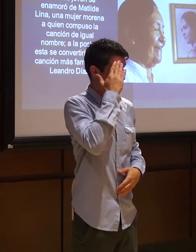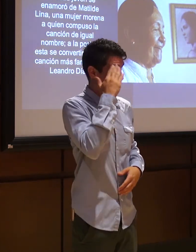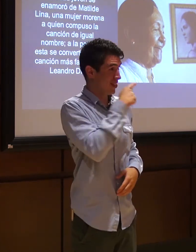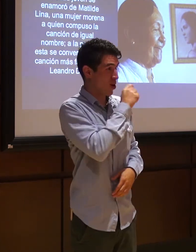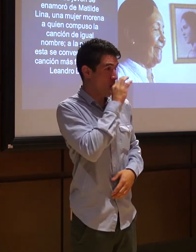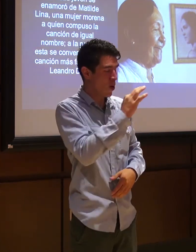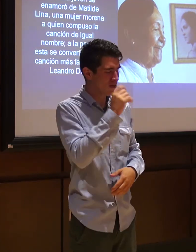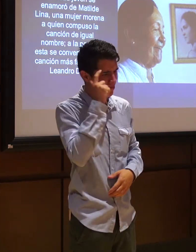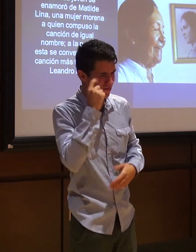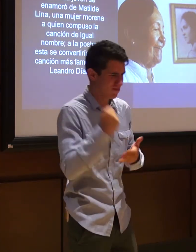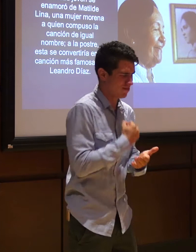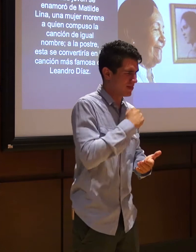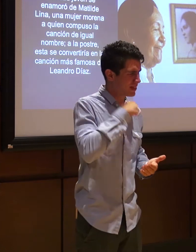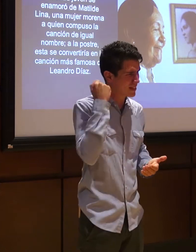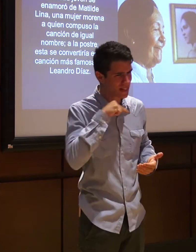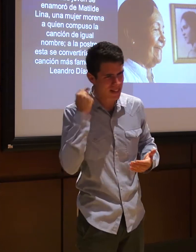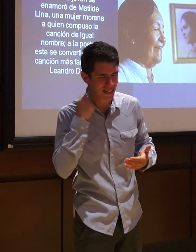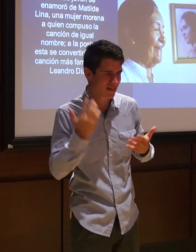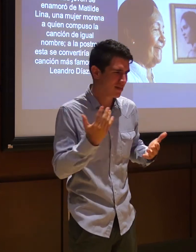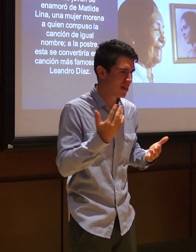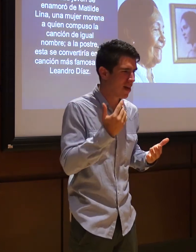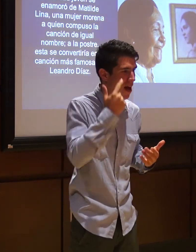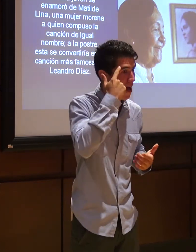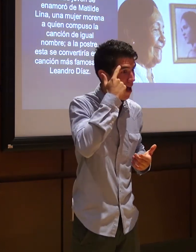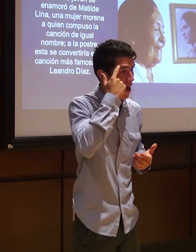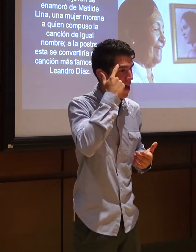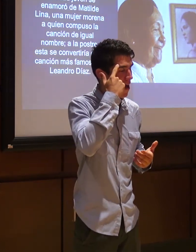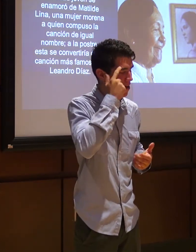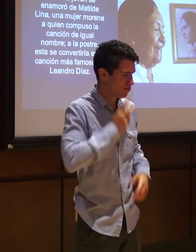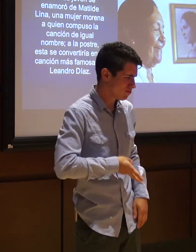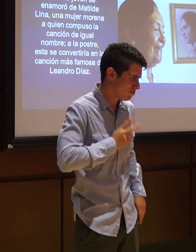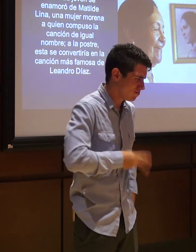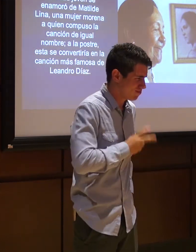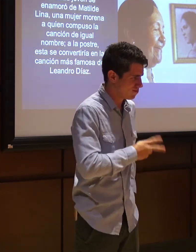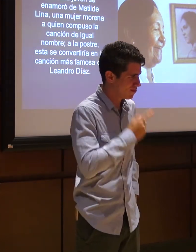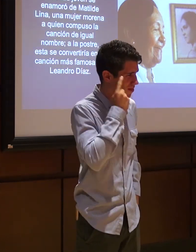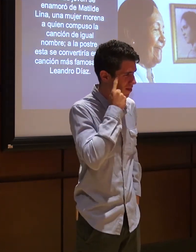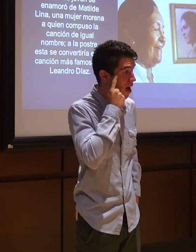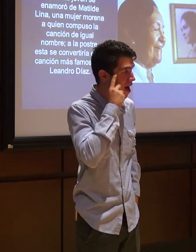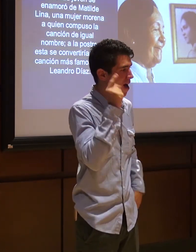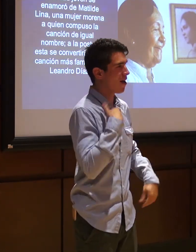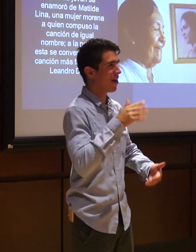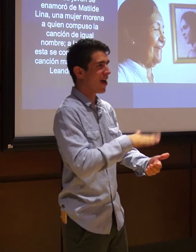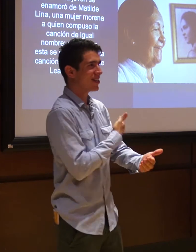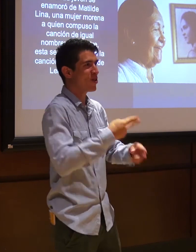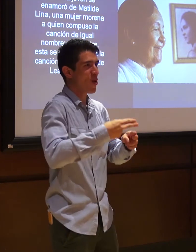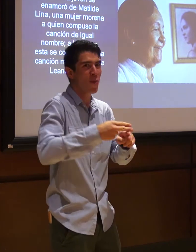presentaba, lamentablemente como que sus intentos eran fallidos cuando él quería enamorarla. Entonces, cierto día se